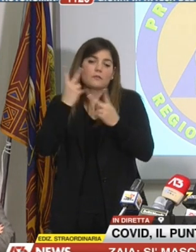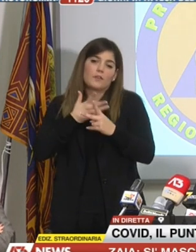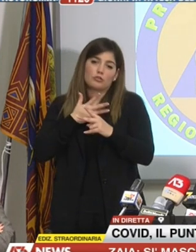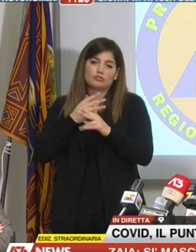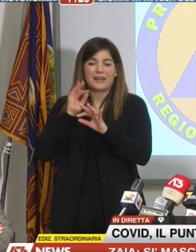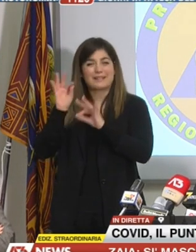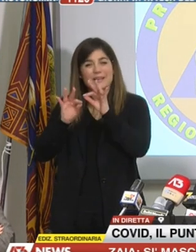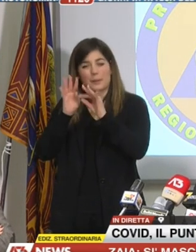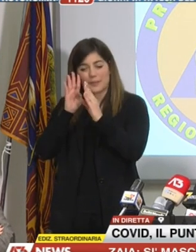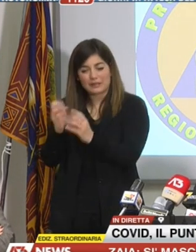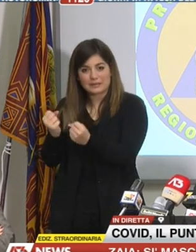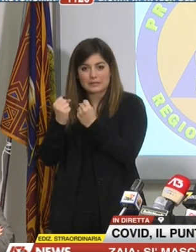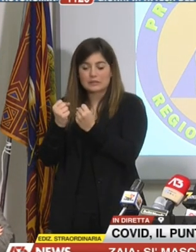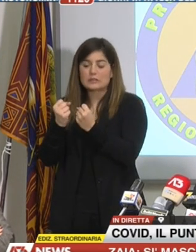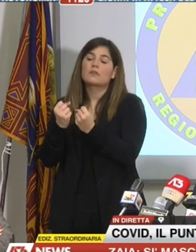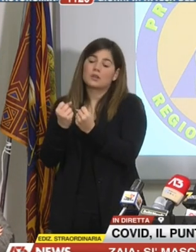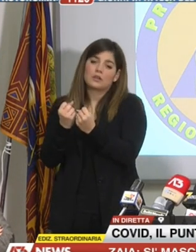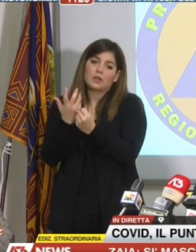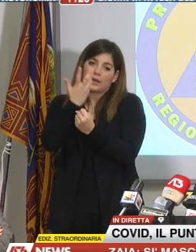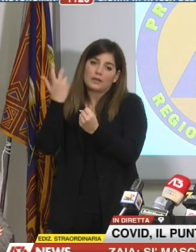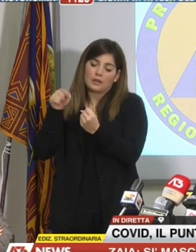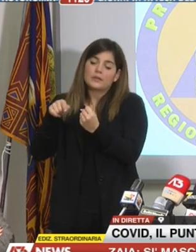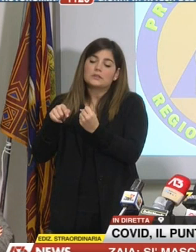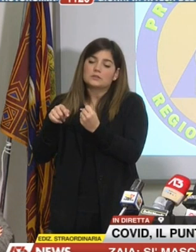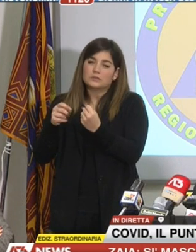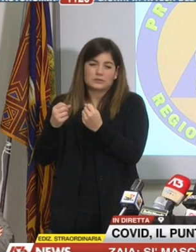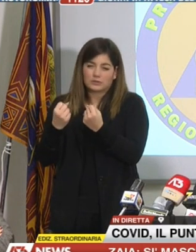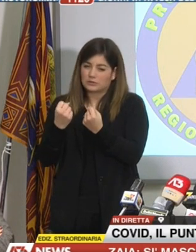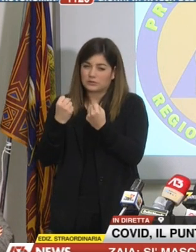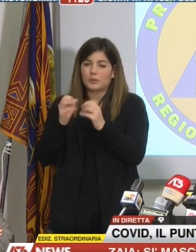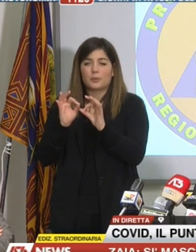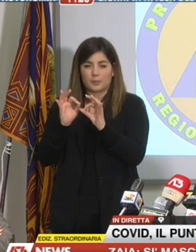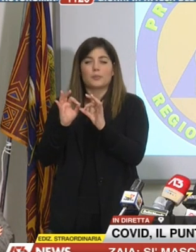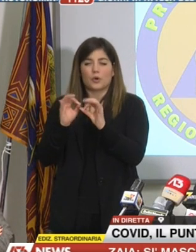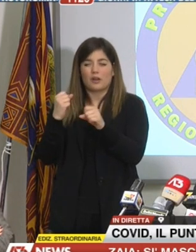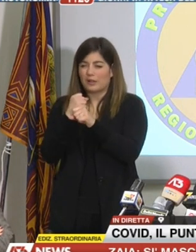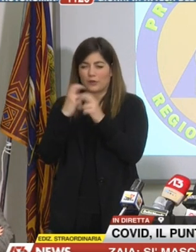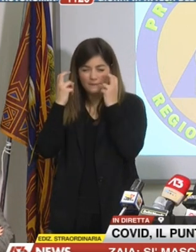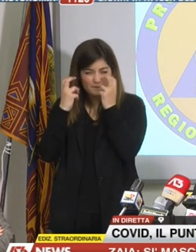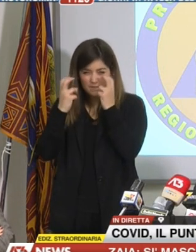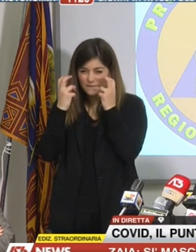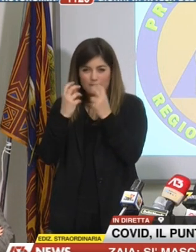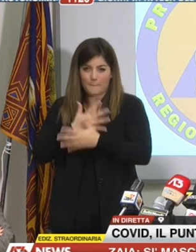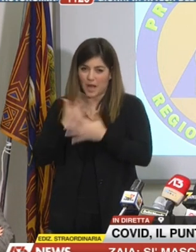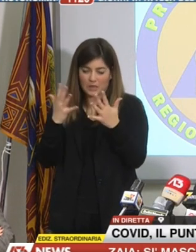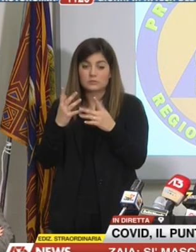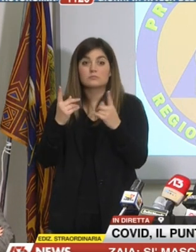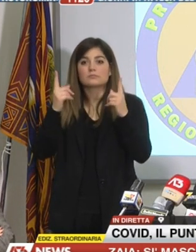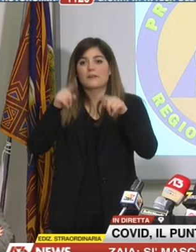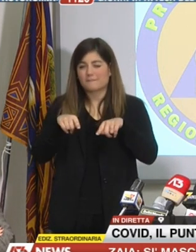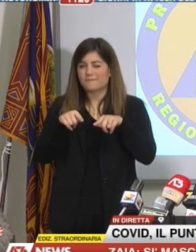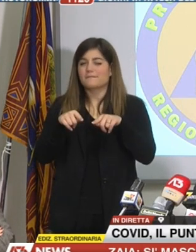intensive sicuramente interessate sotto pressione, anche perché vi ricordo che a differenza della prima fase, ve l'ho detto anche